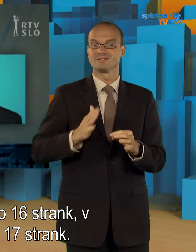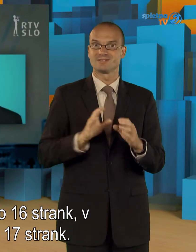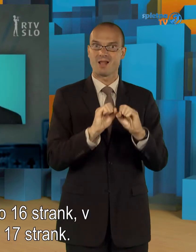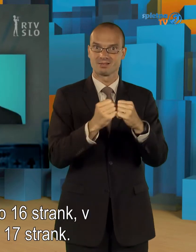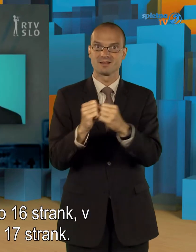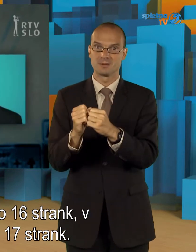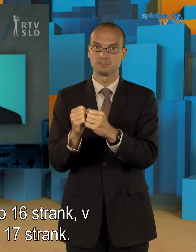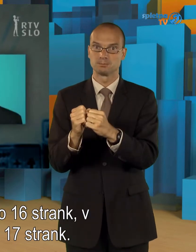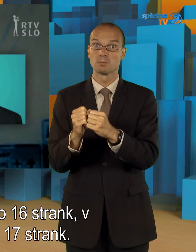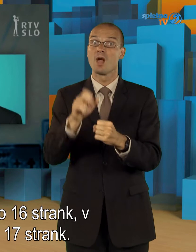strank.